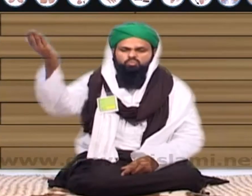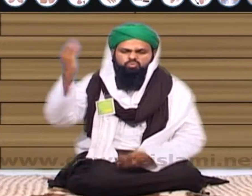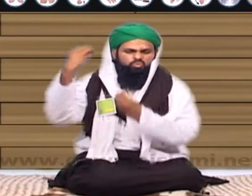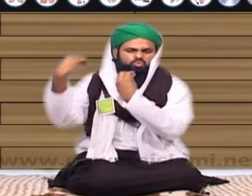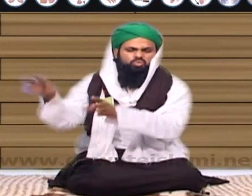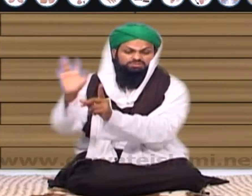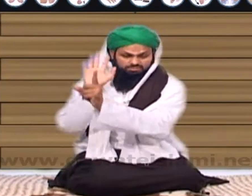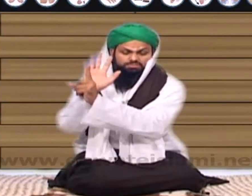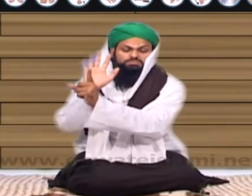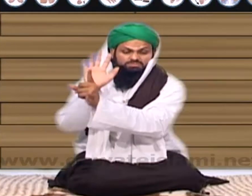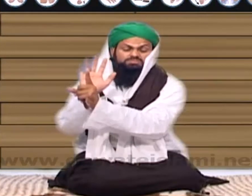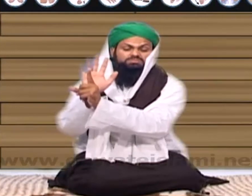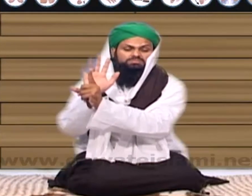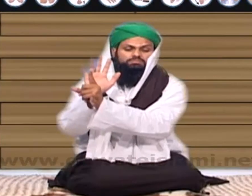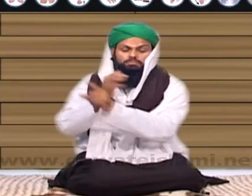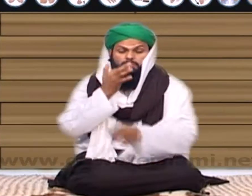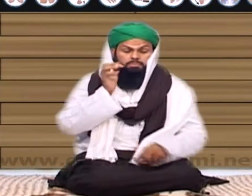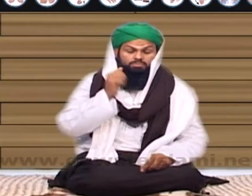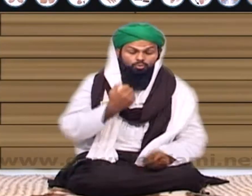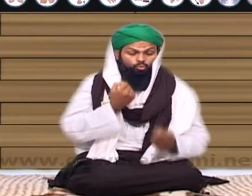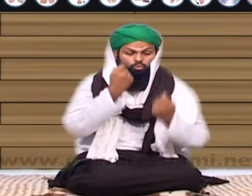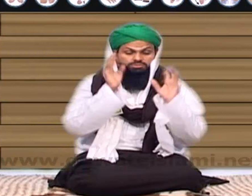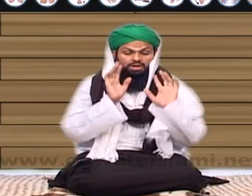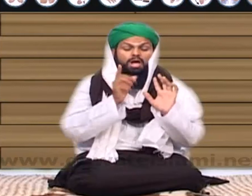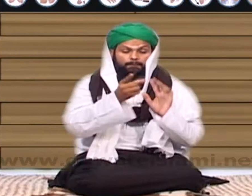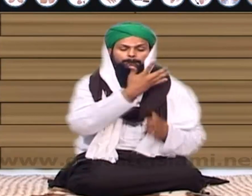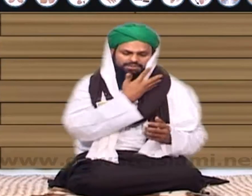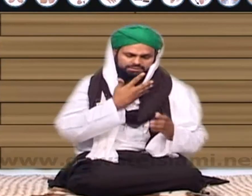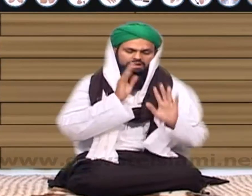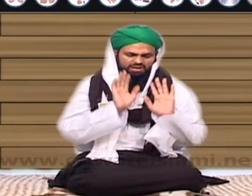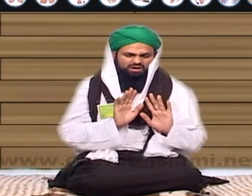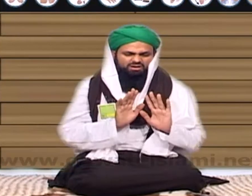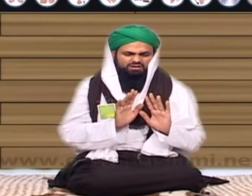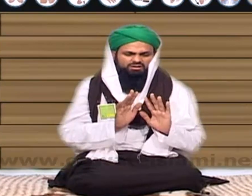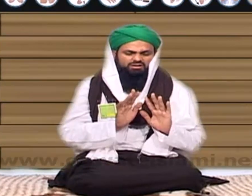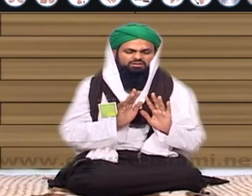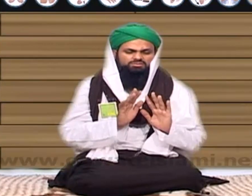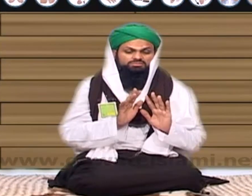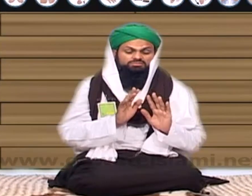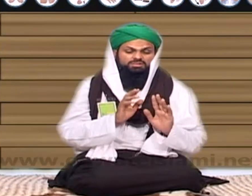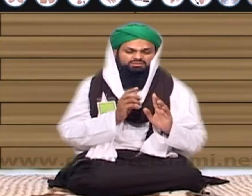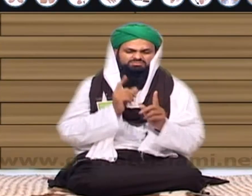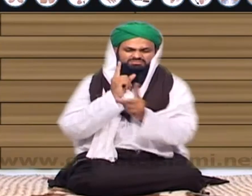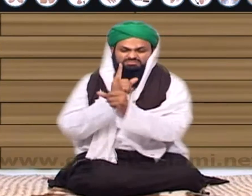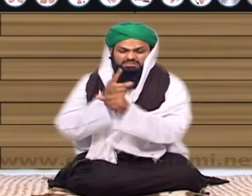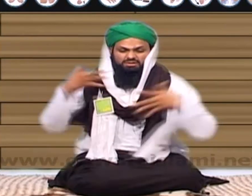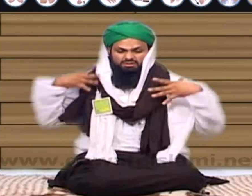لگاتا کہ آپ دوسروں کے لیے پسند نہیں کرتے, آپ دوسروں کے لیے ضرور پسند کرتے ہیں, لیکن آپ دوسروں کو لانے کی کوشش نہیں